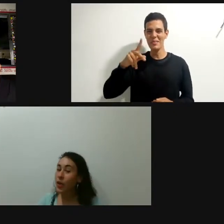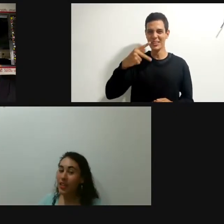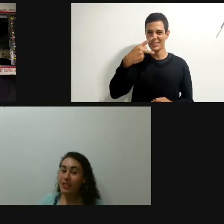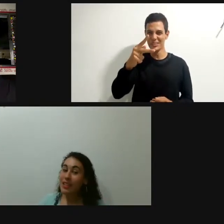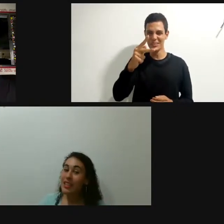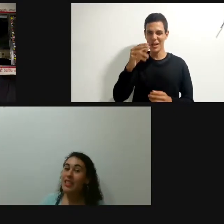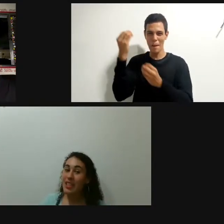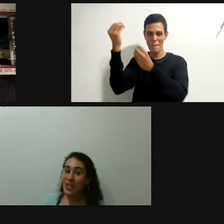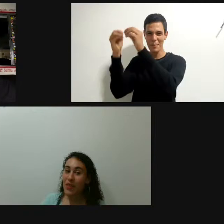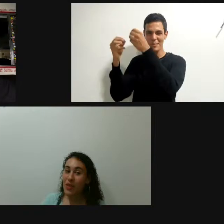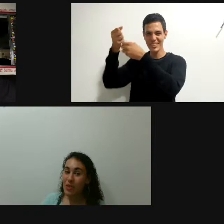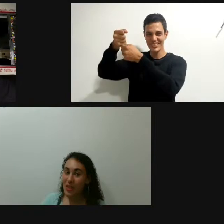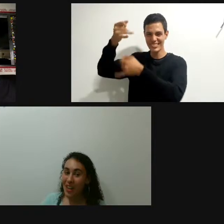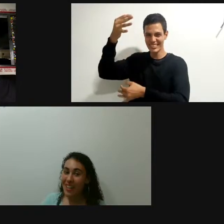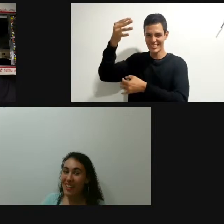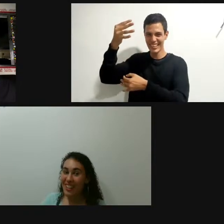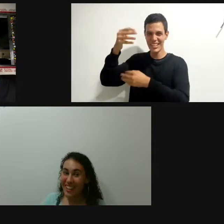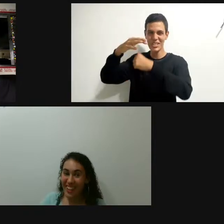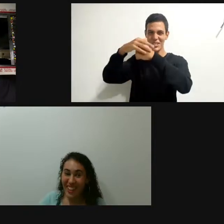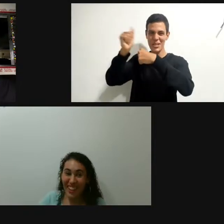Então, se for...